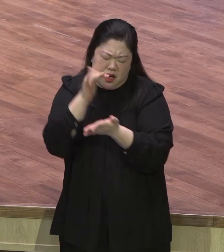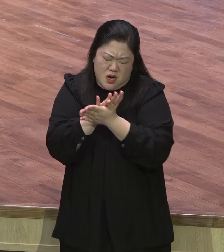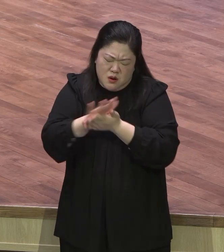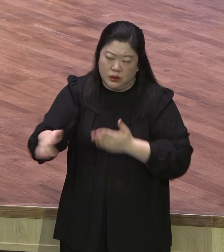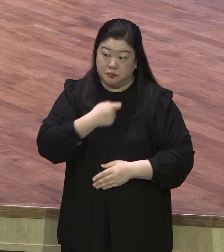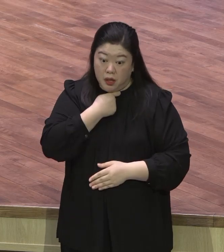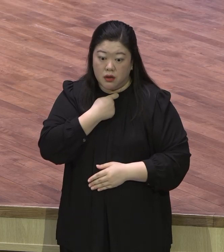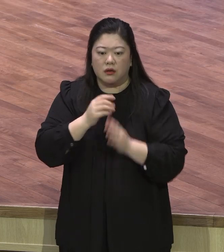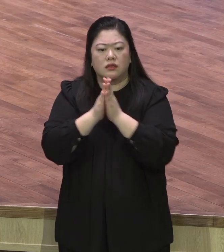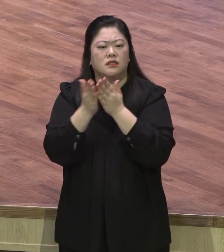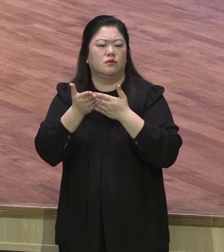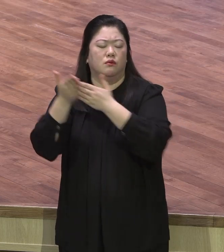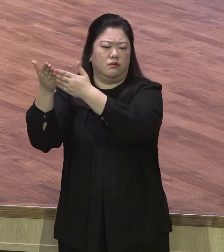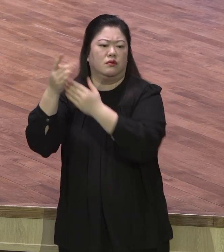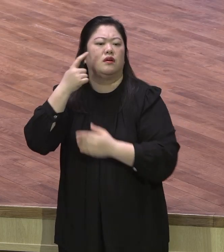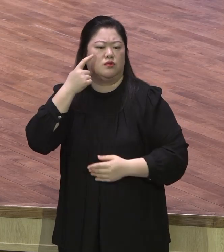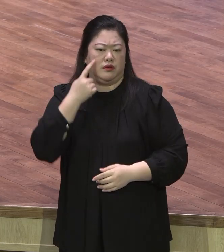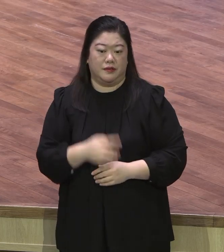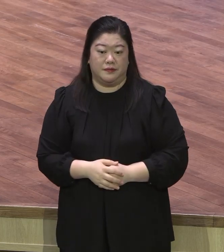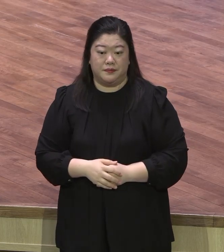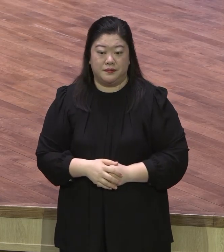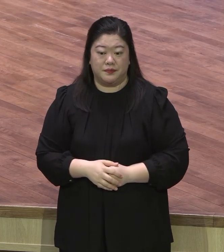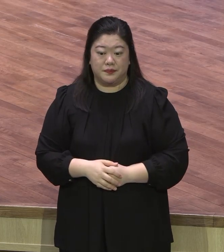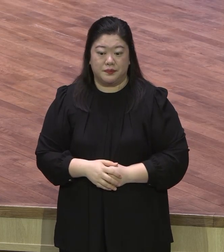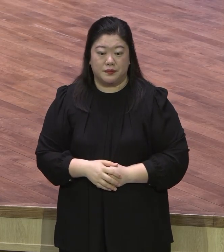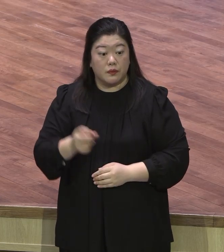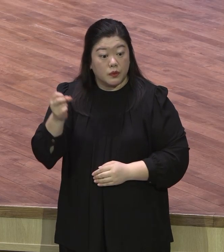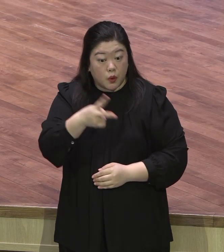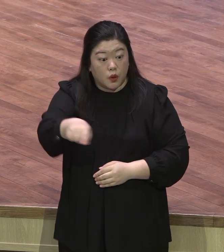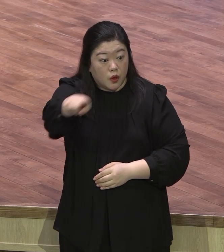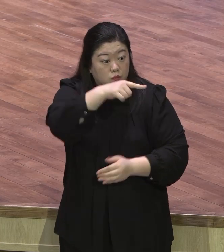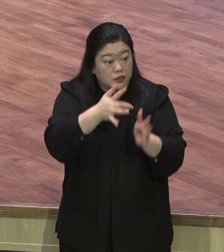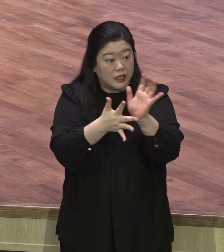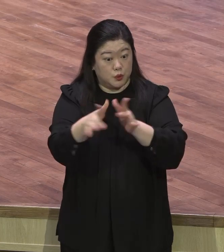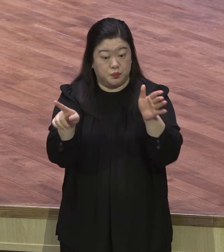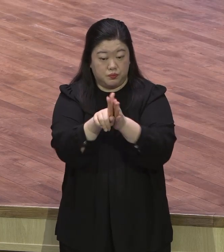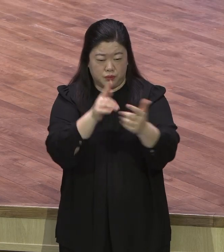열두 가지 다 끝났다니까. 우리 완전 천국이 보장됐다니까요.